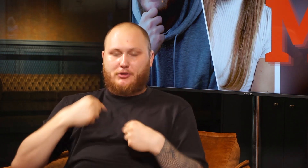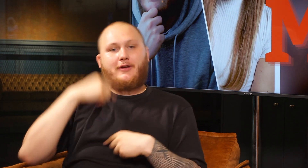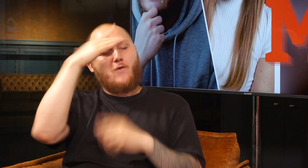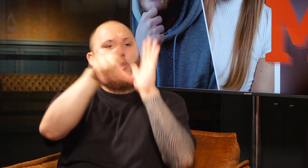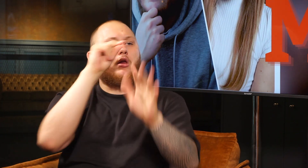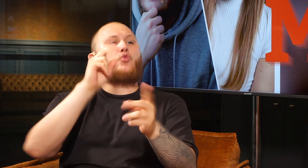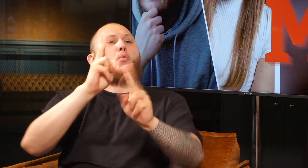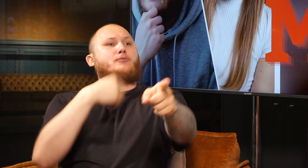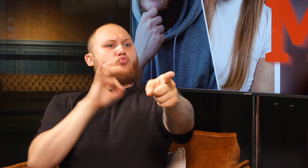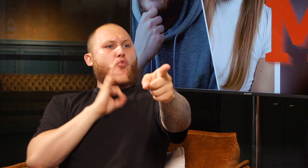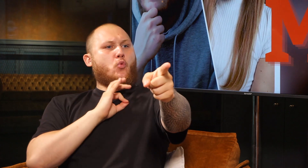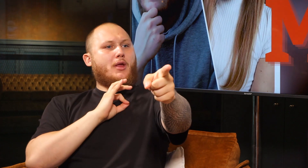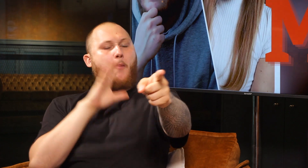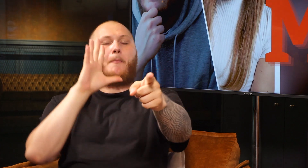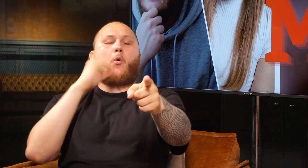Inaczej,